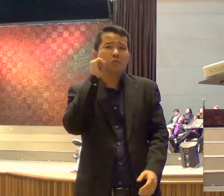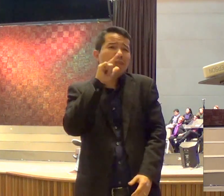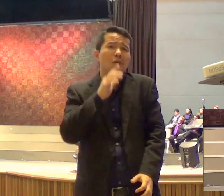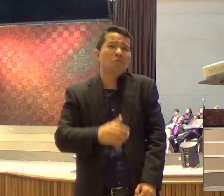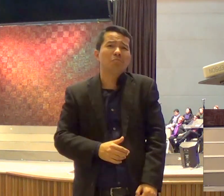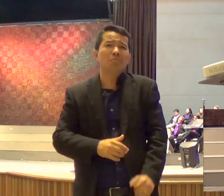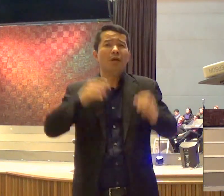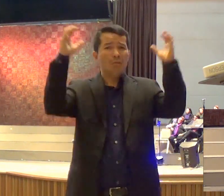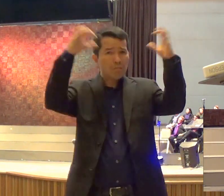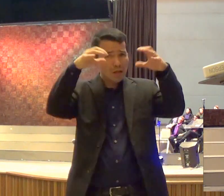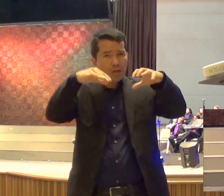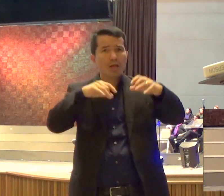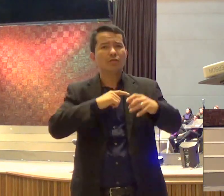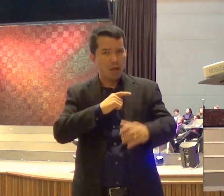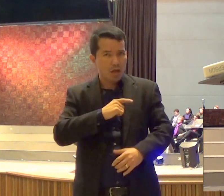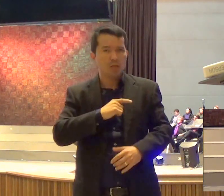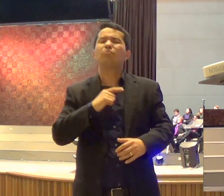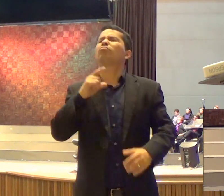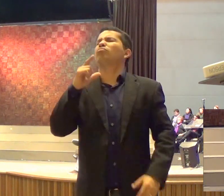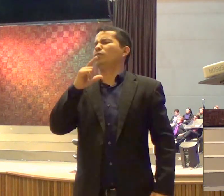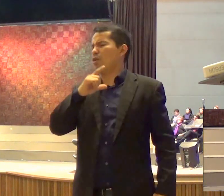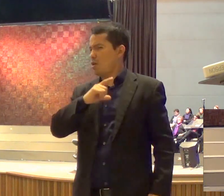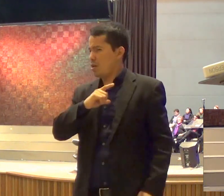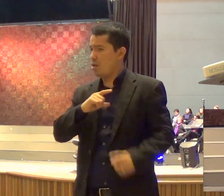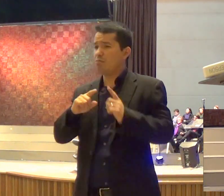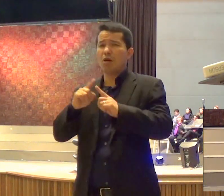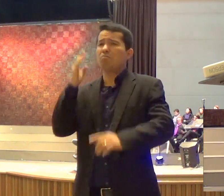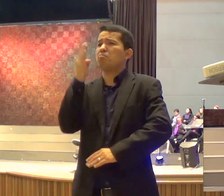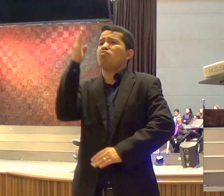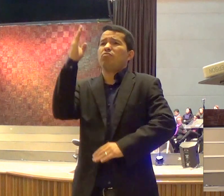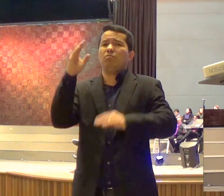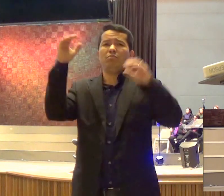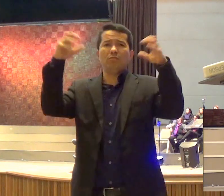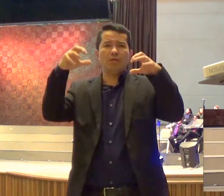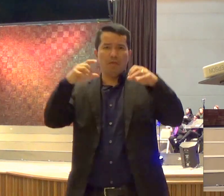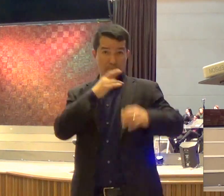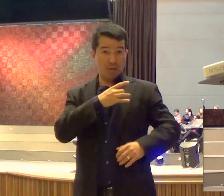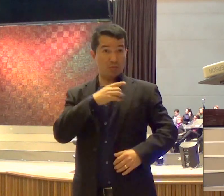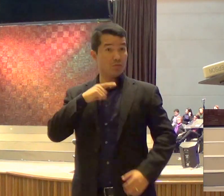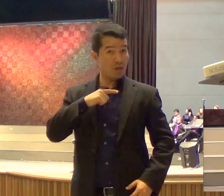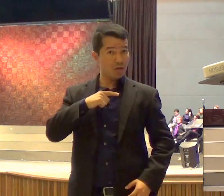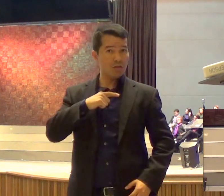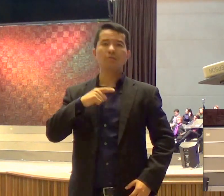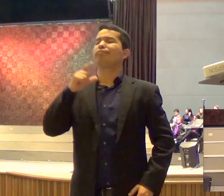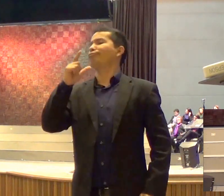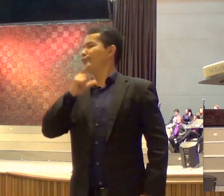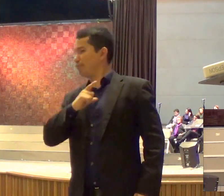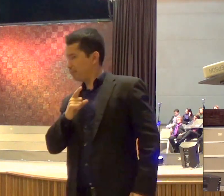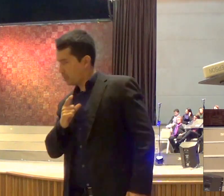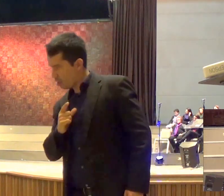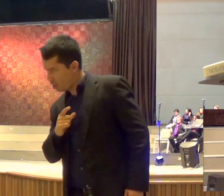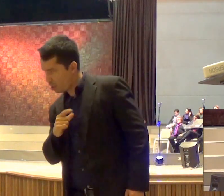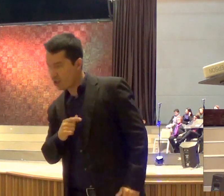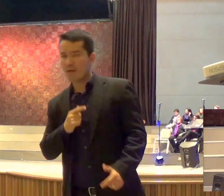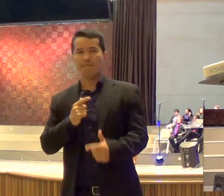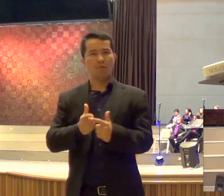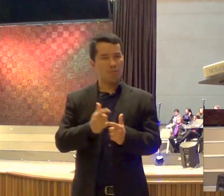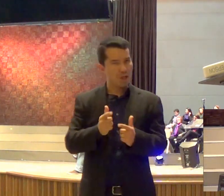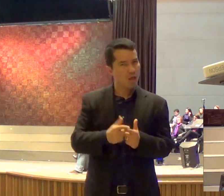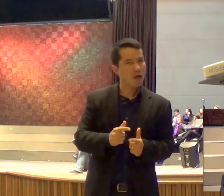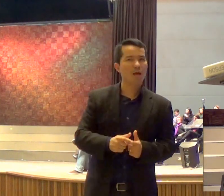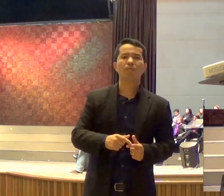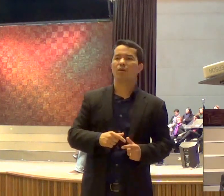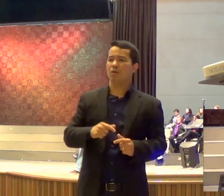enfrentaram tempestade medo tiveram medo sentiram-se em algum momento abandonado